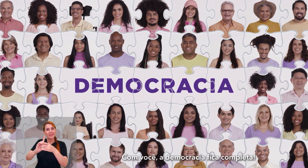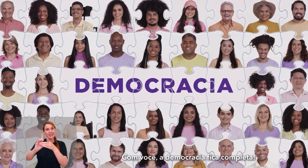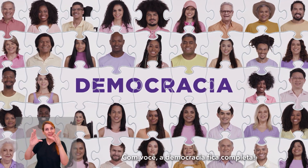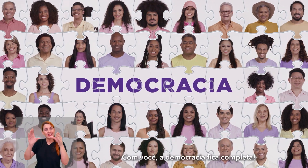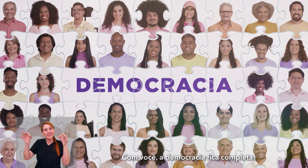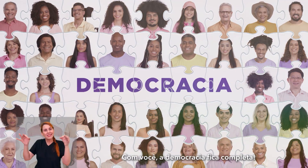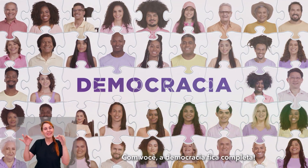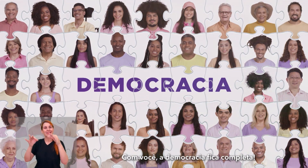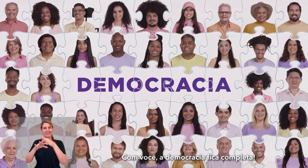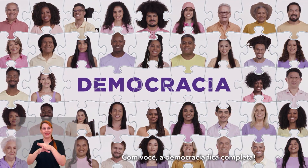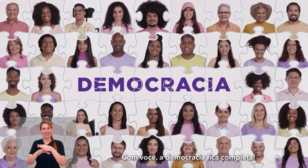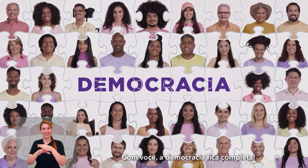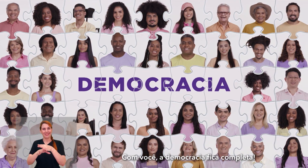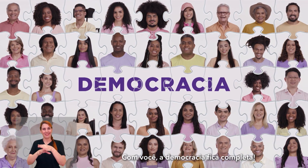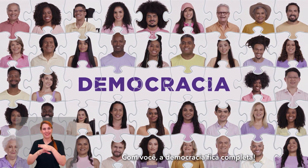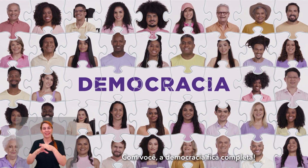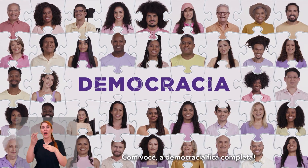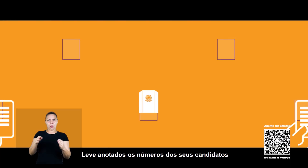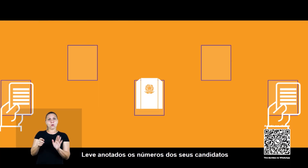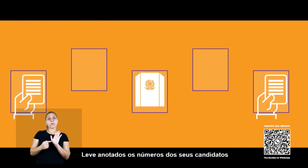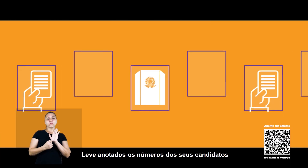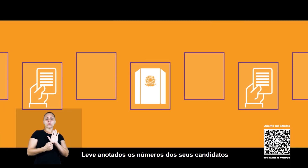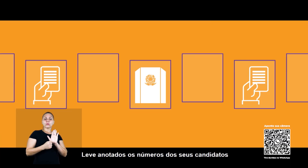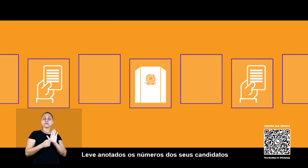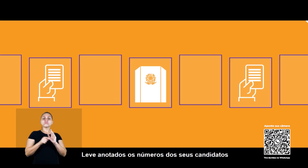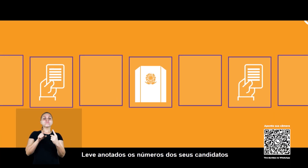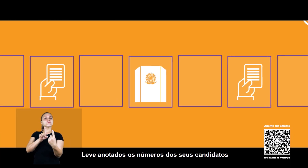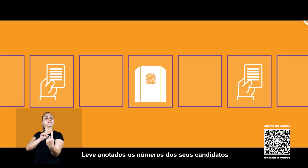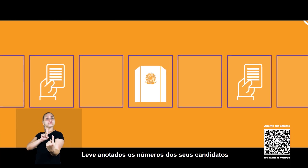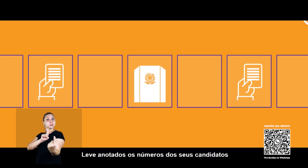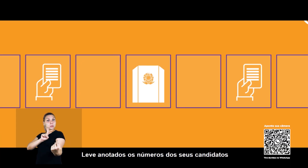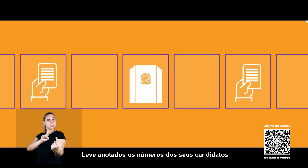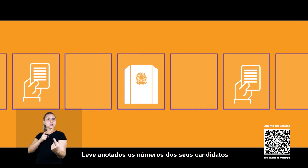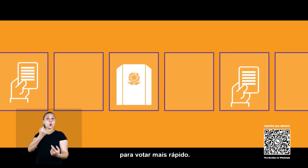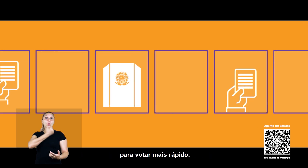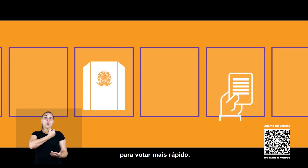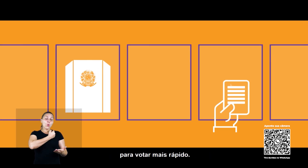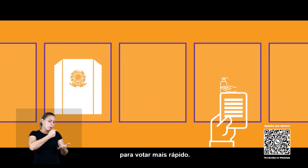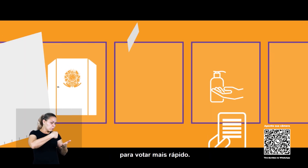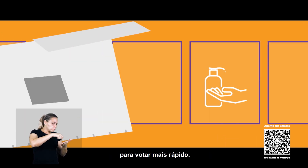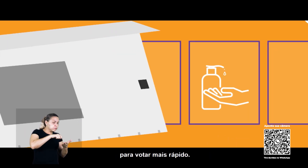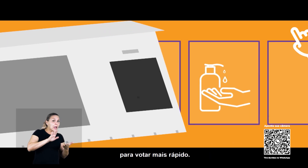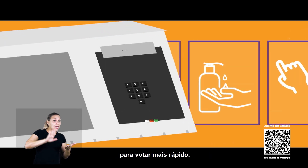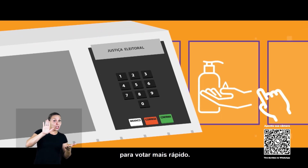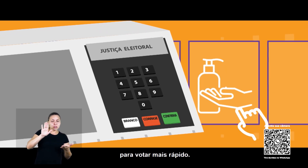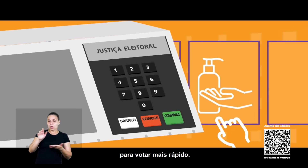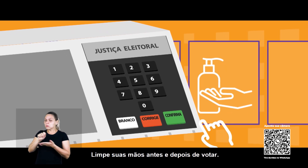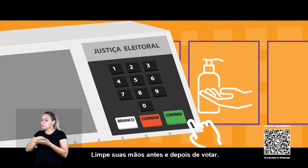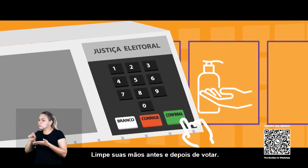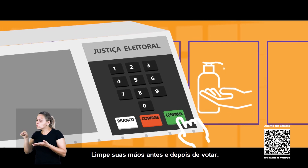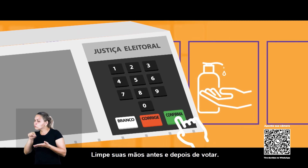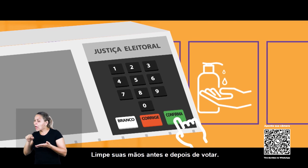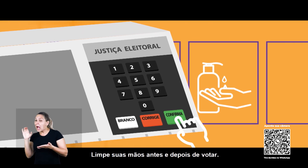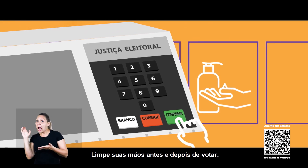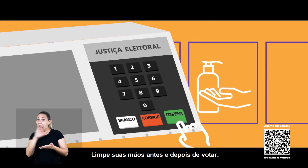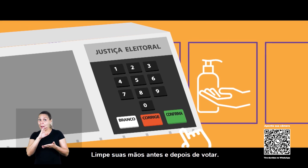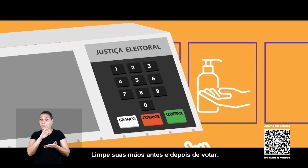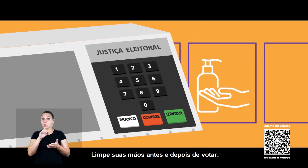parte da sociedade. São anos de lutas, anos que eles não tinham visibilidade. Então, hoje, de